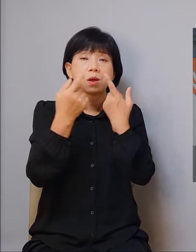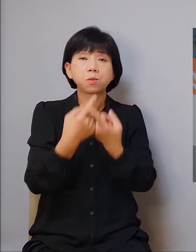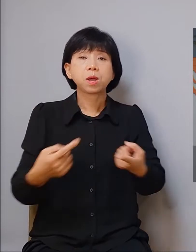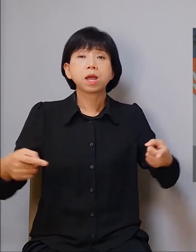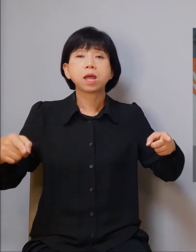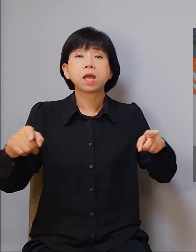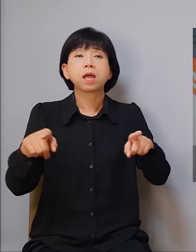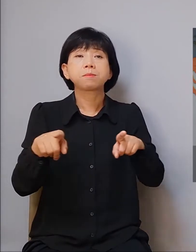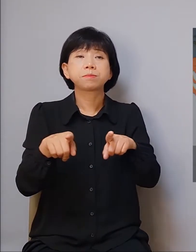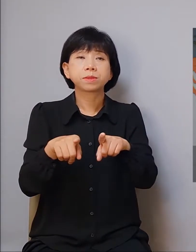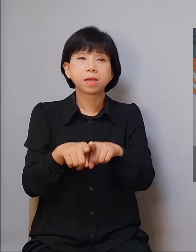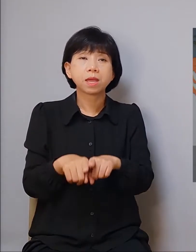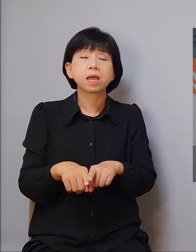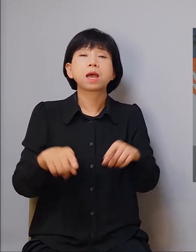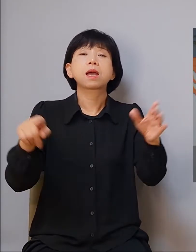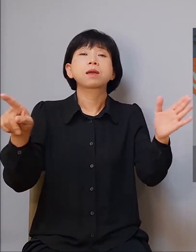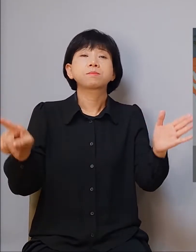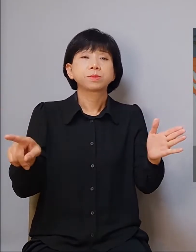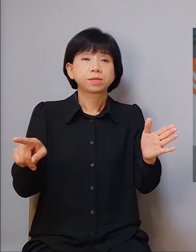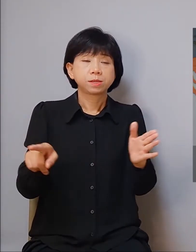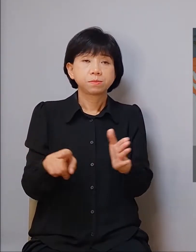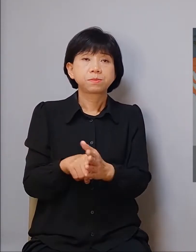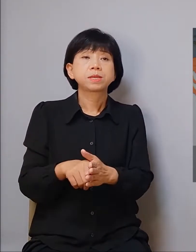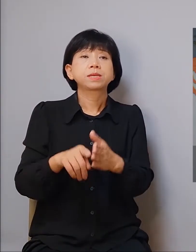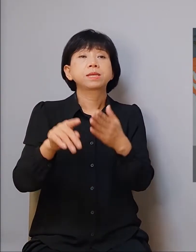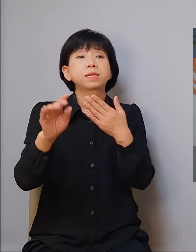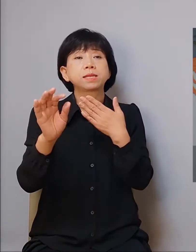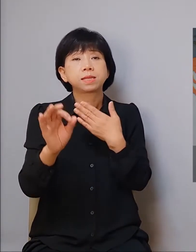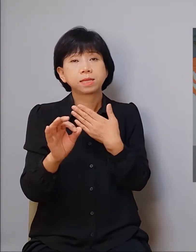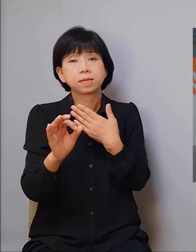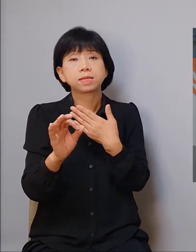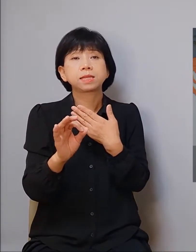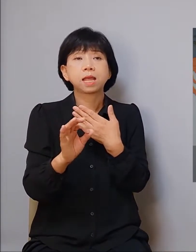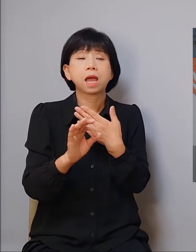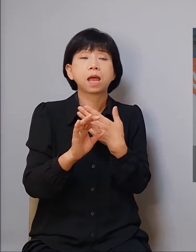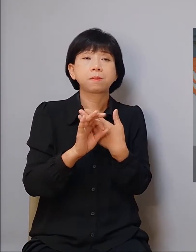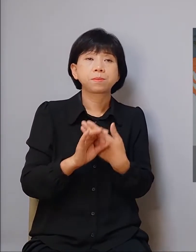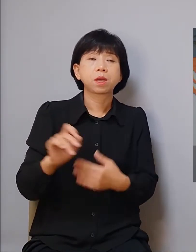주님이 나와 함께함을